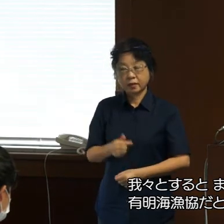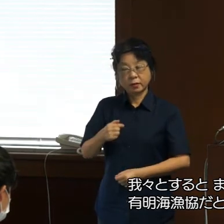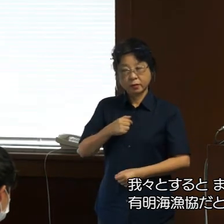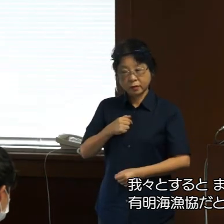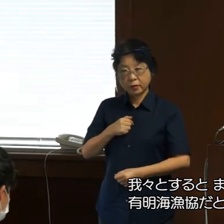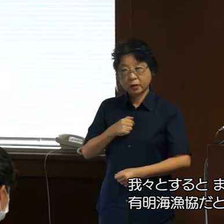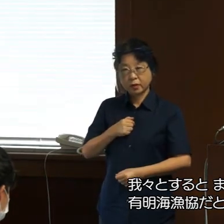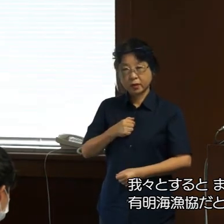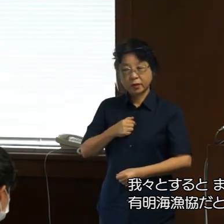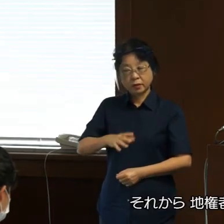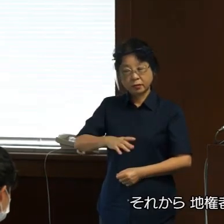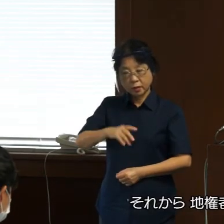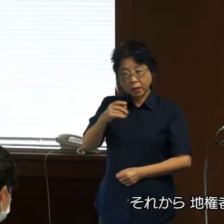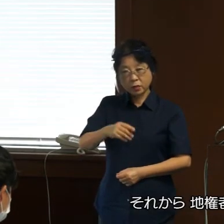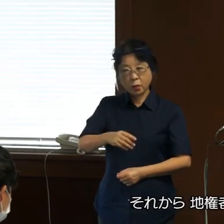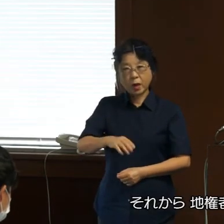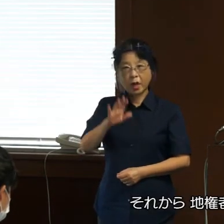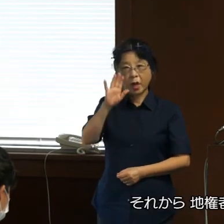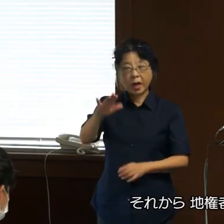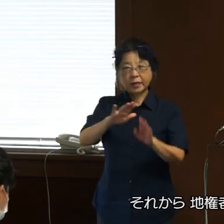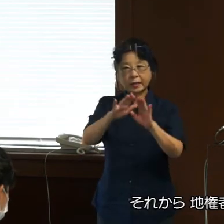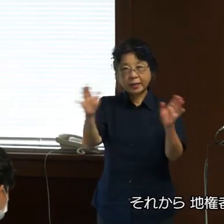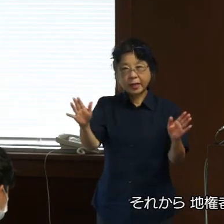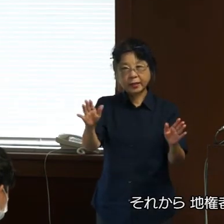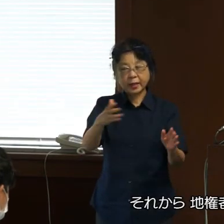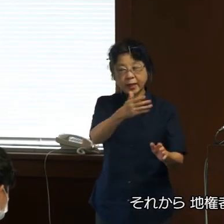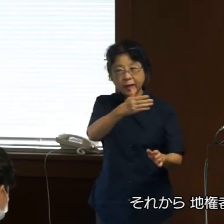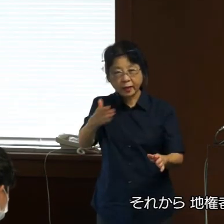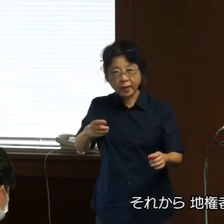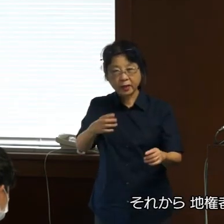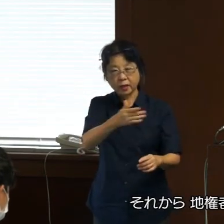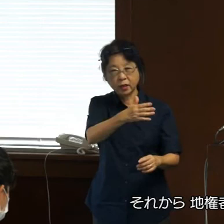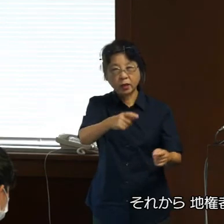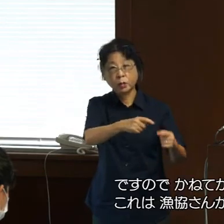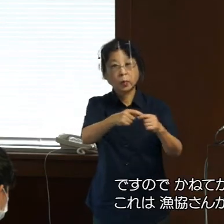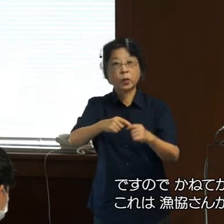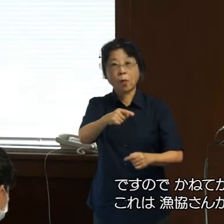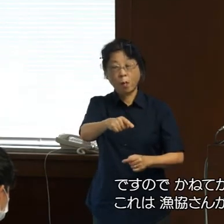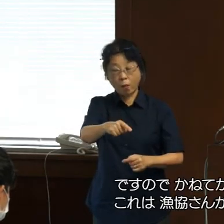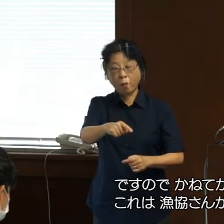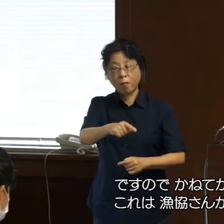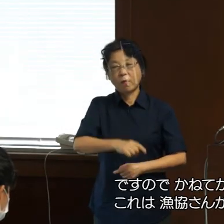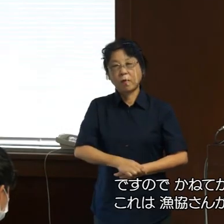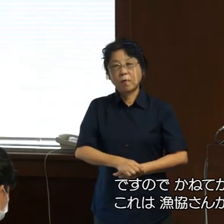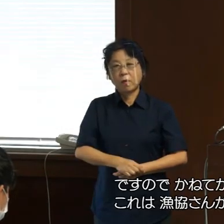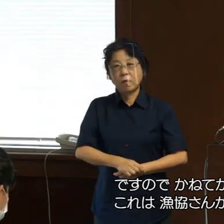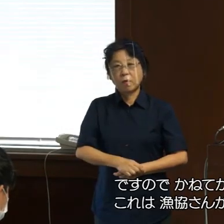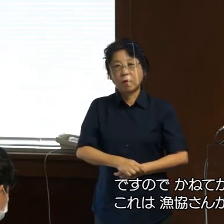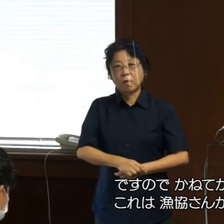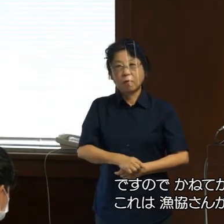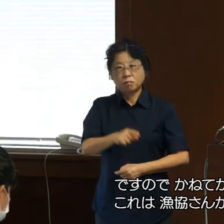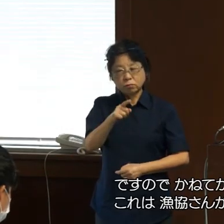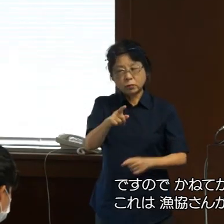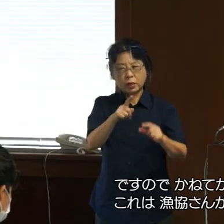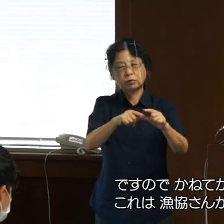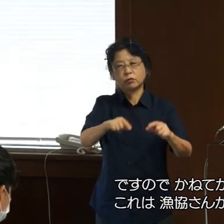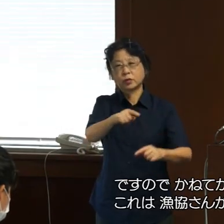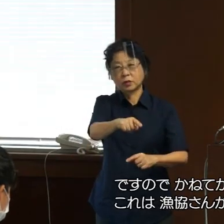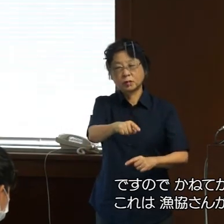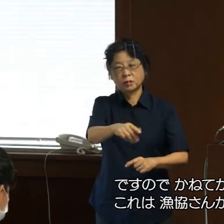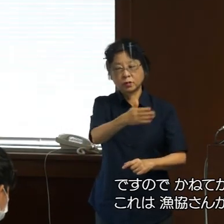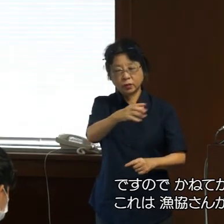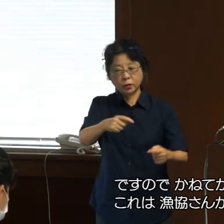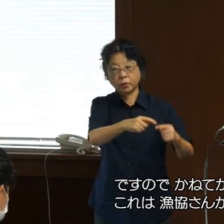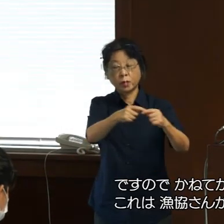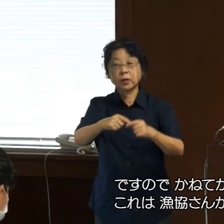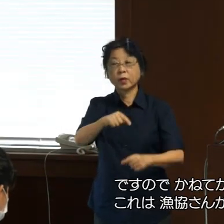明海漁業だということ、それから地権者が漁協さんなんです。ですので、もう僕かねてから申し上げているように、これ漁協さん